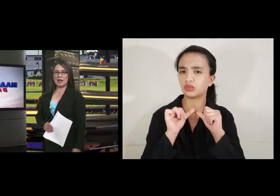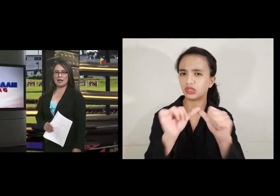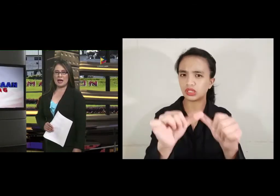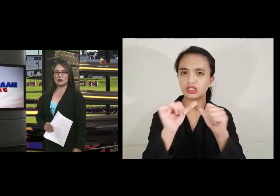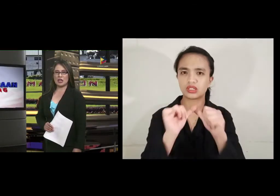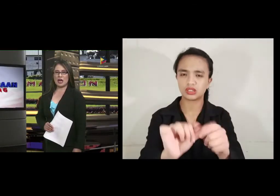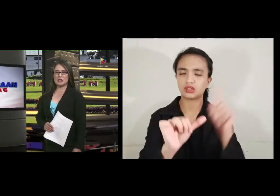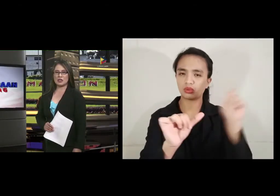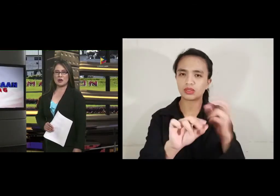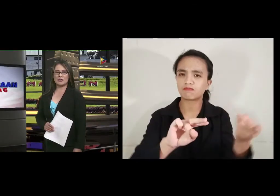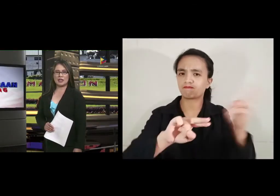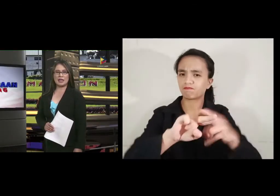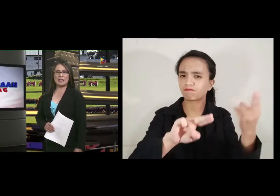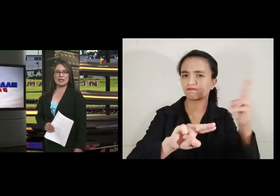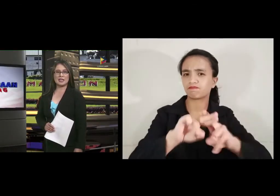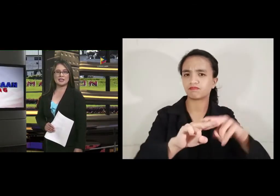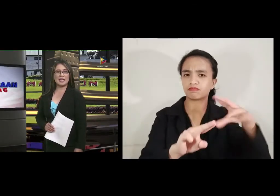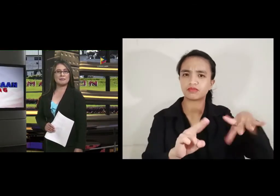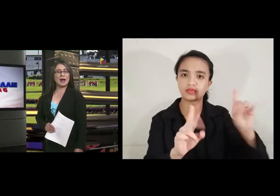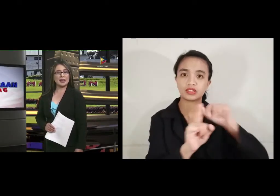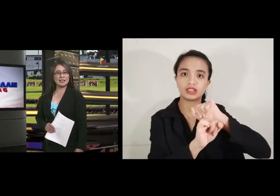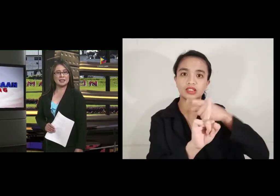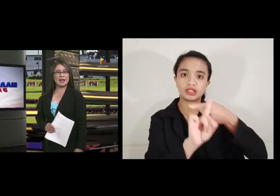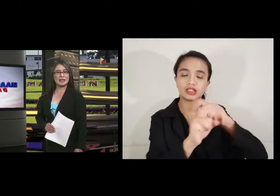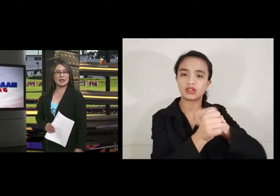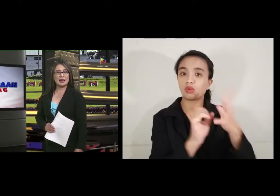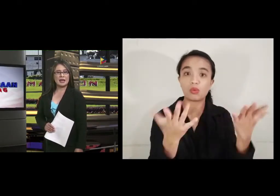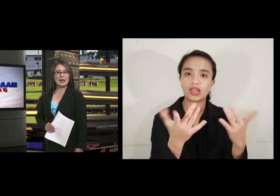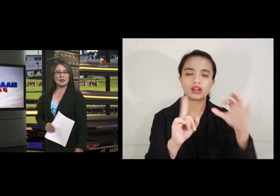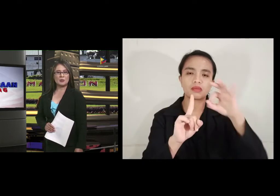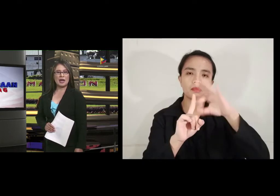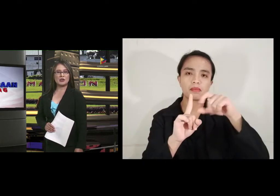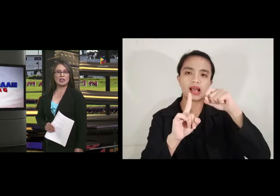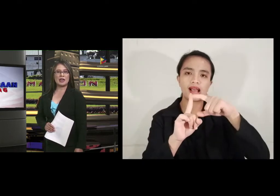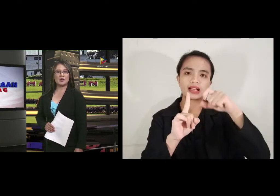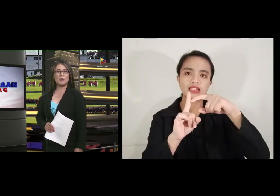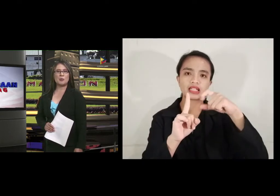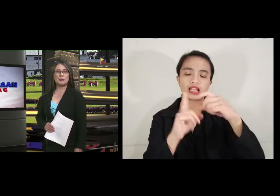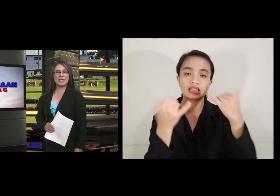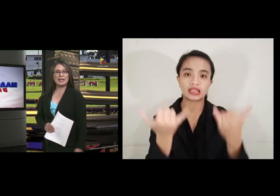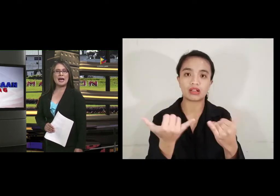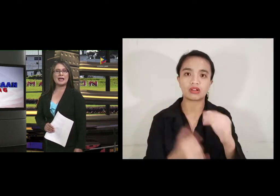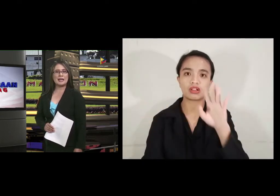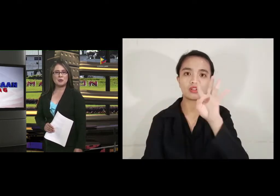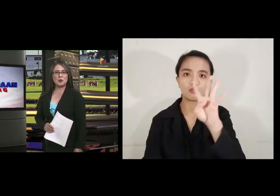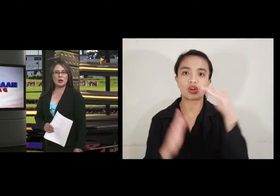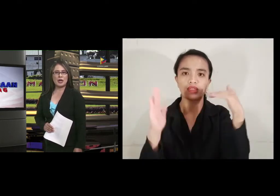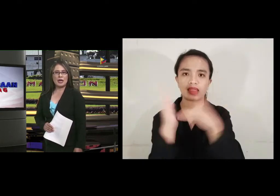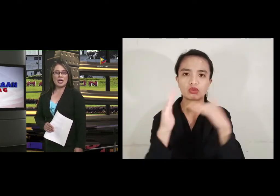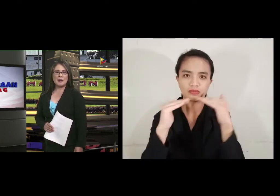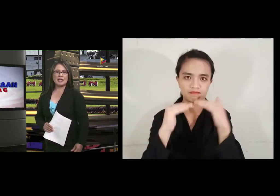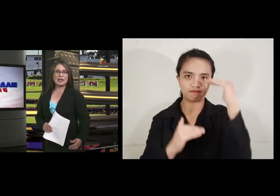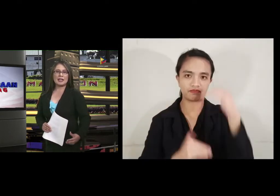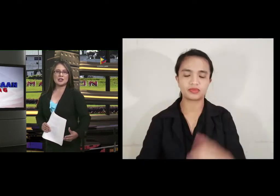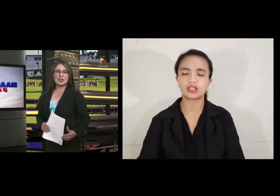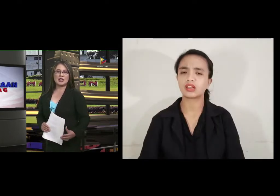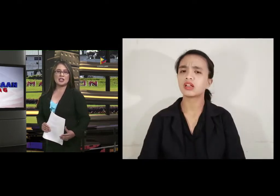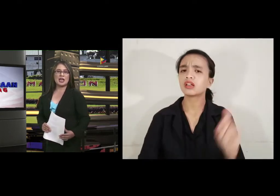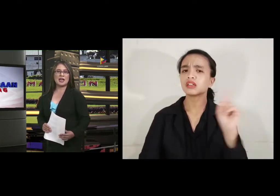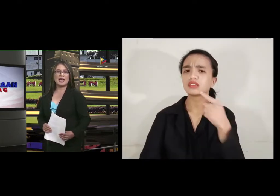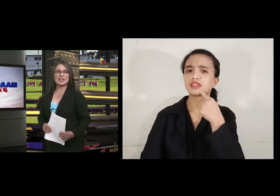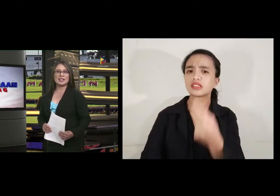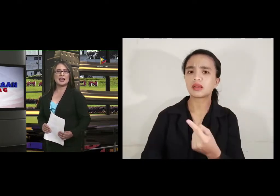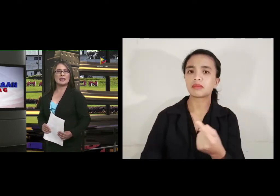Agtultuloy ti panagnato ti kaso ti COVID-19 sa Jai Pakistan. Adumanon iti agrup 4,000. Kabiatan na iti